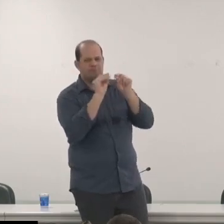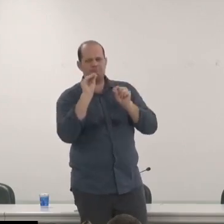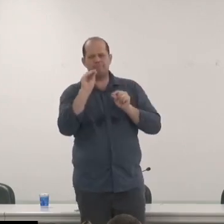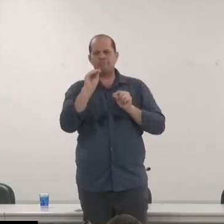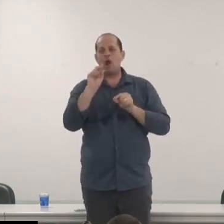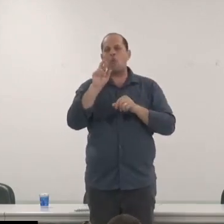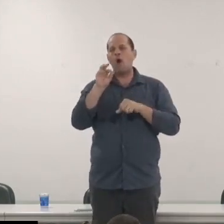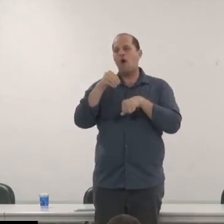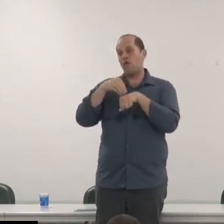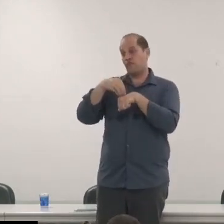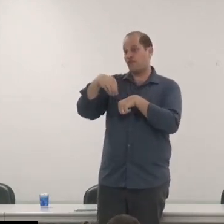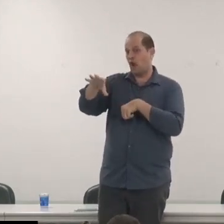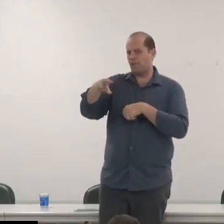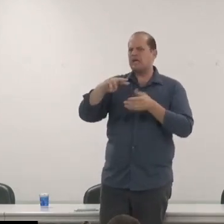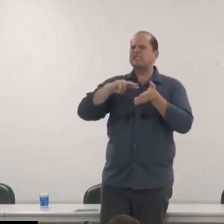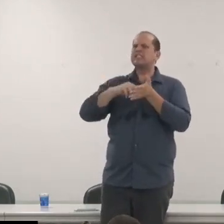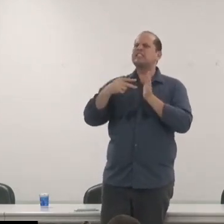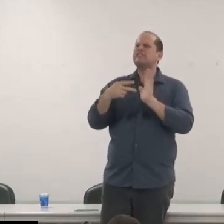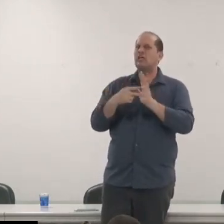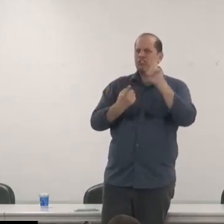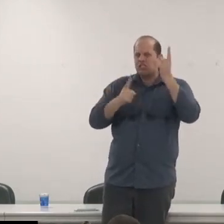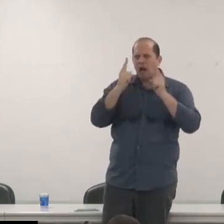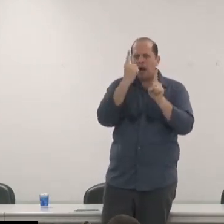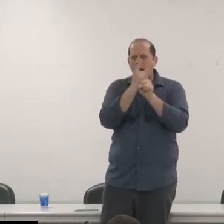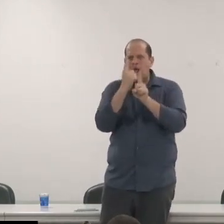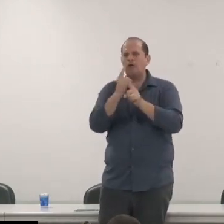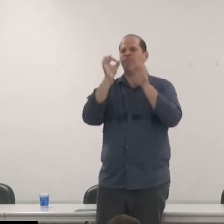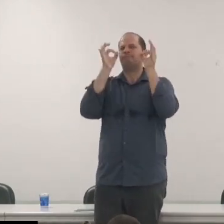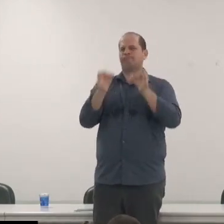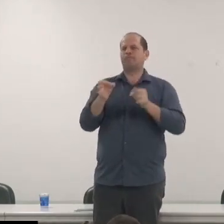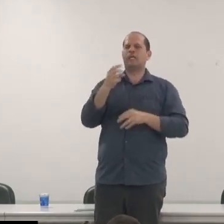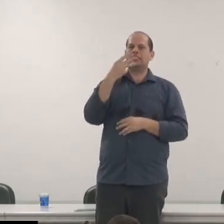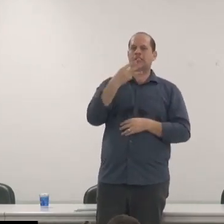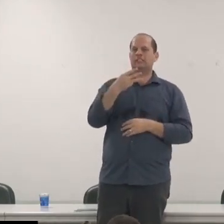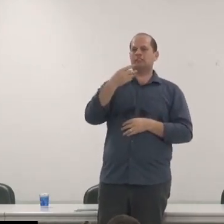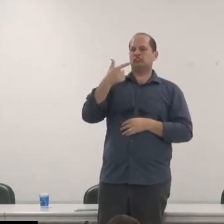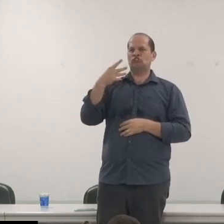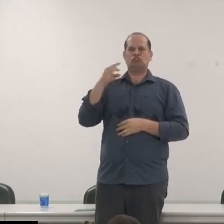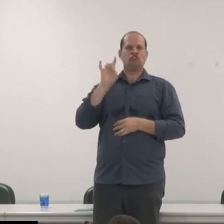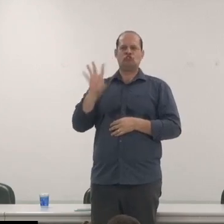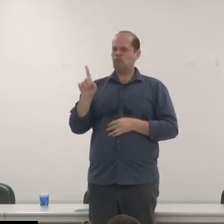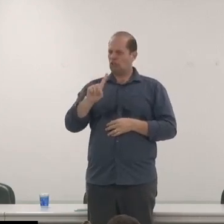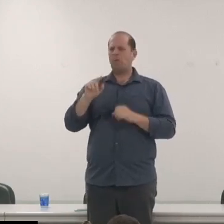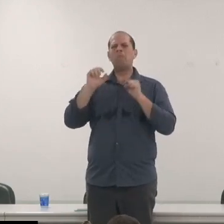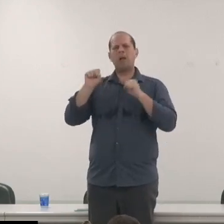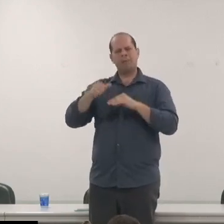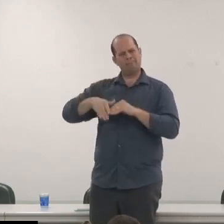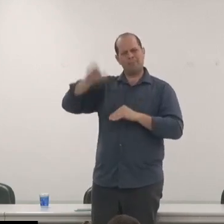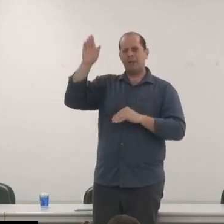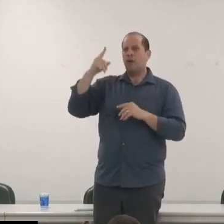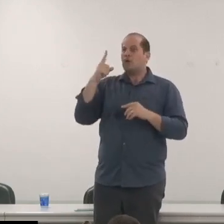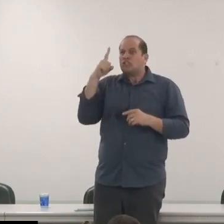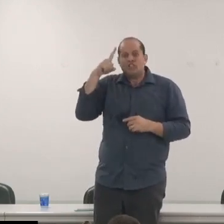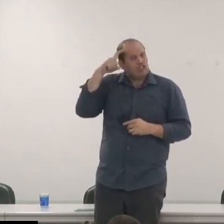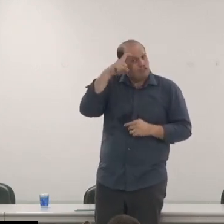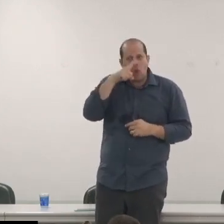tem 324, mas tem um asterístico, porque não são, provavelmente,